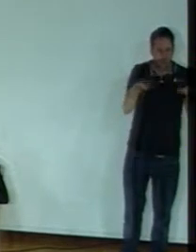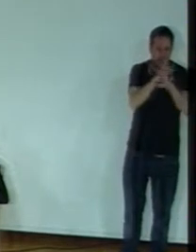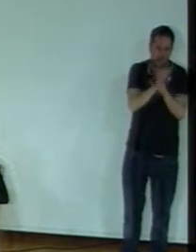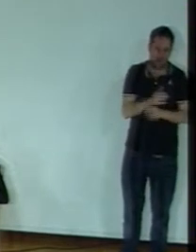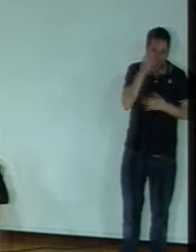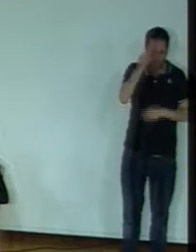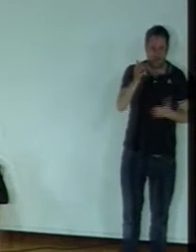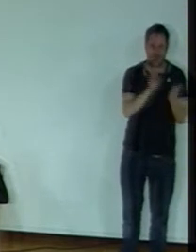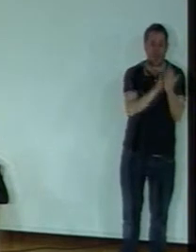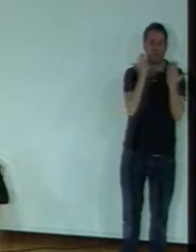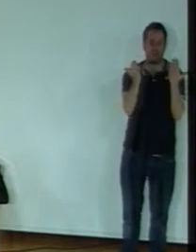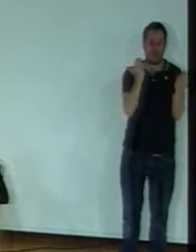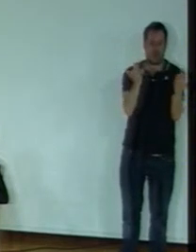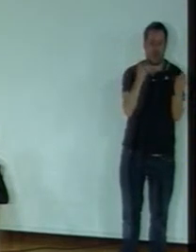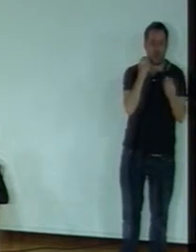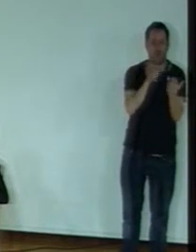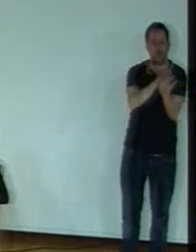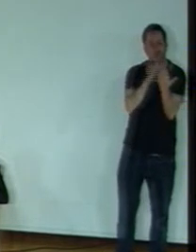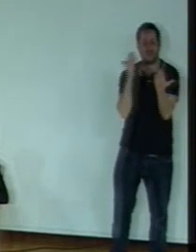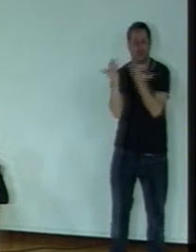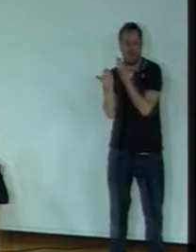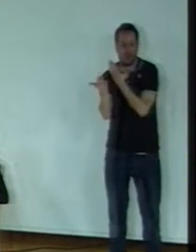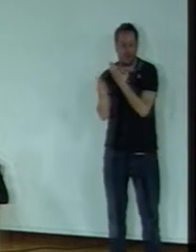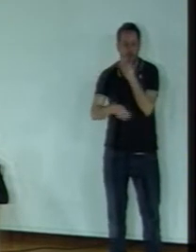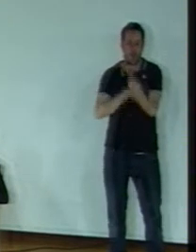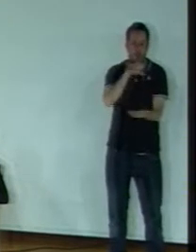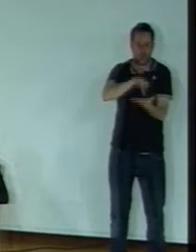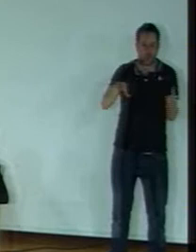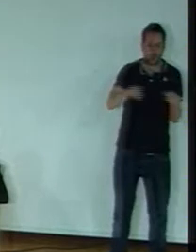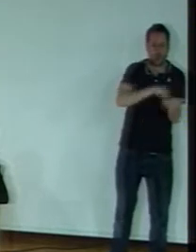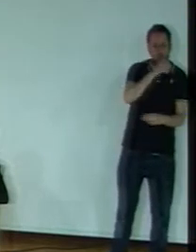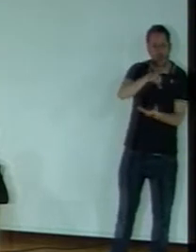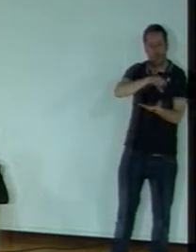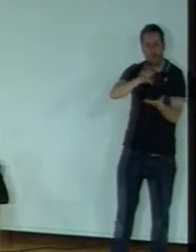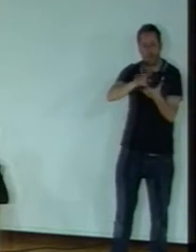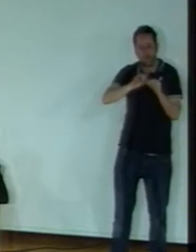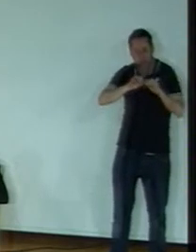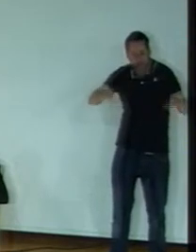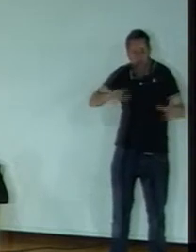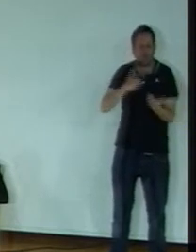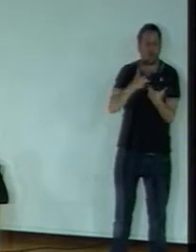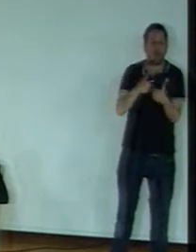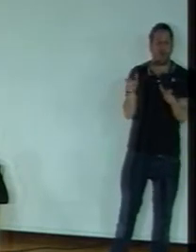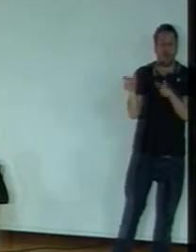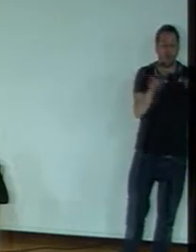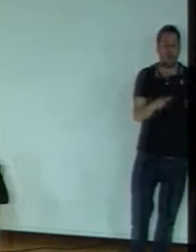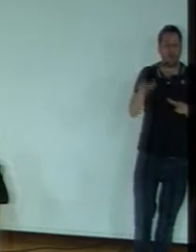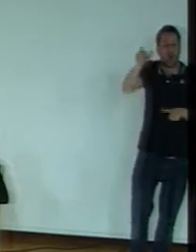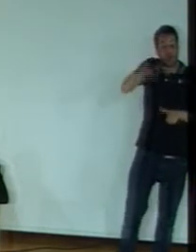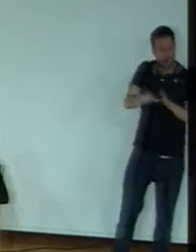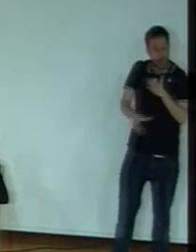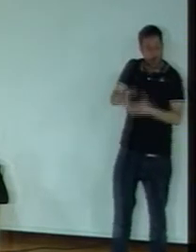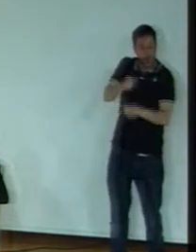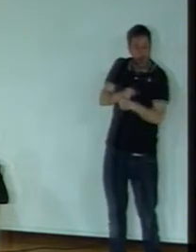la notion de symétrie ou de dissymétrie, de centralité ou de décentralité. Excusez-moi, mais un contrôle, un